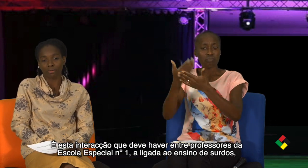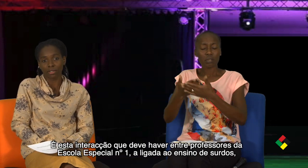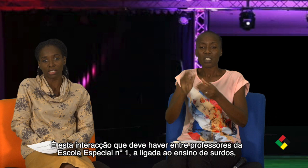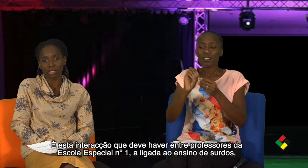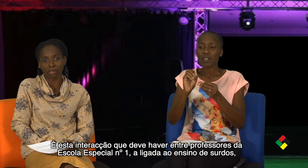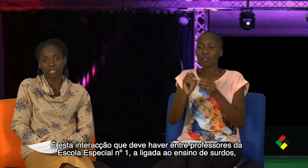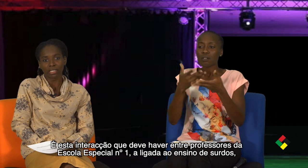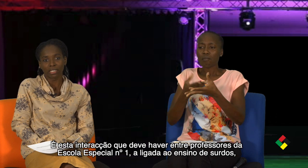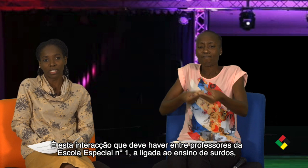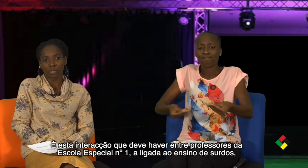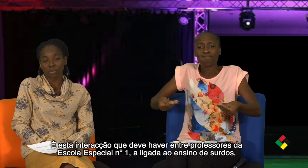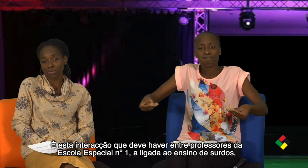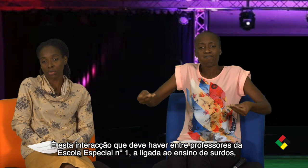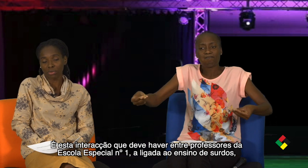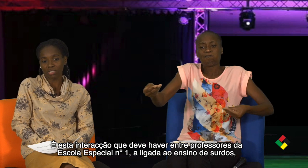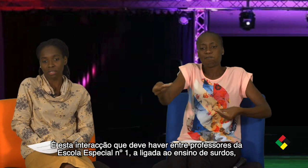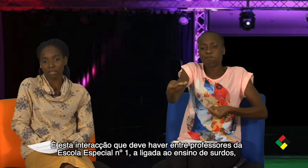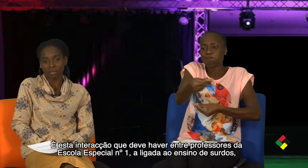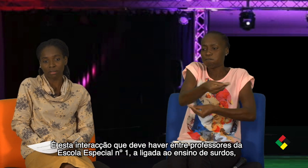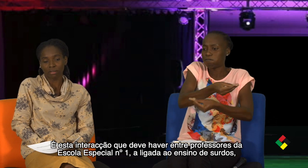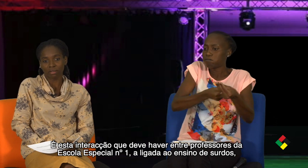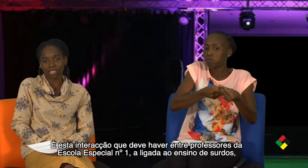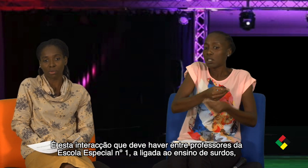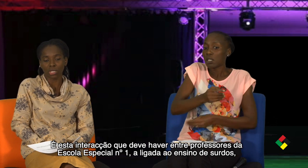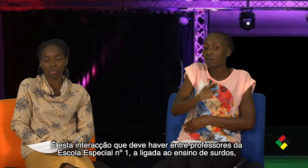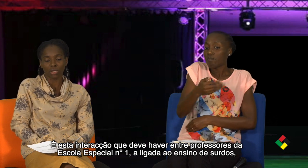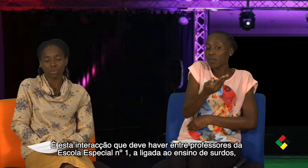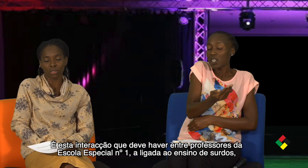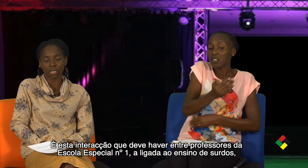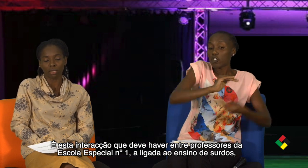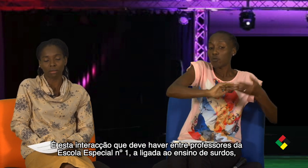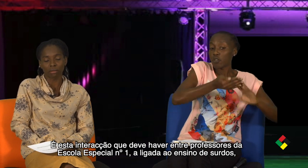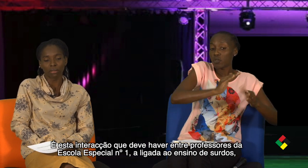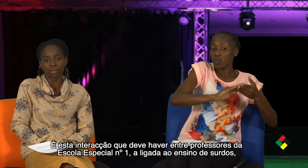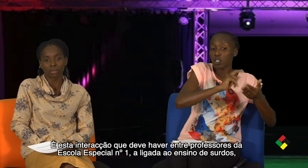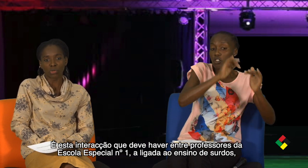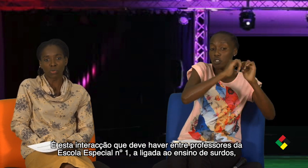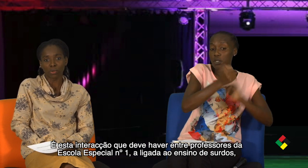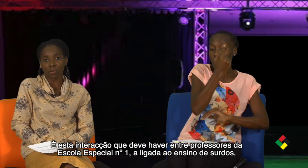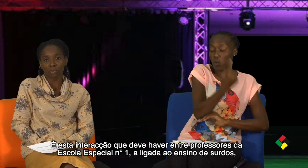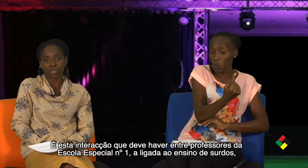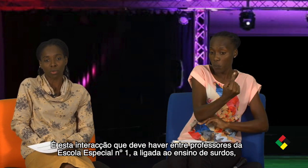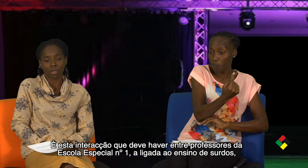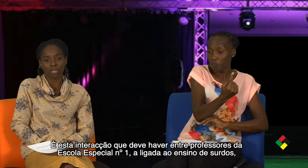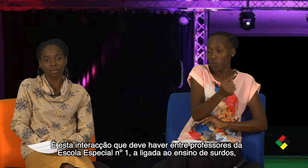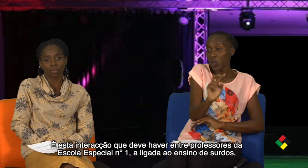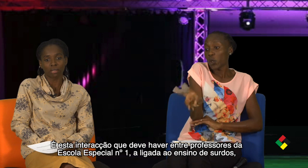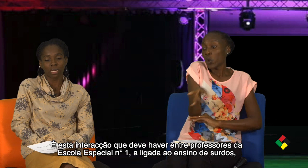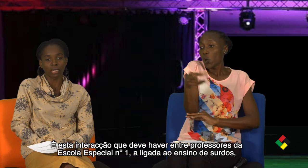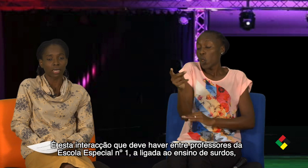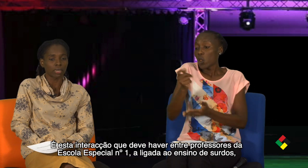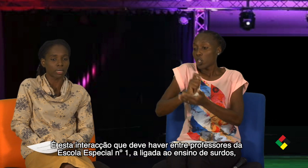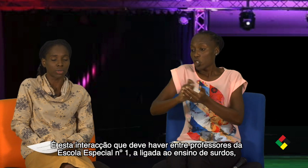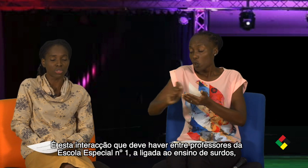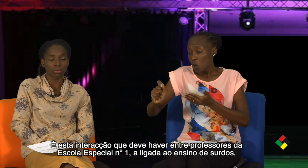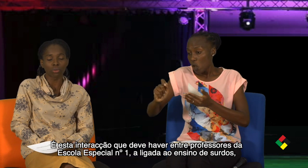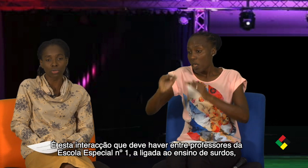haver entre professores que estão na escola especial número 1, escola ligada ao ensino dos